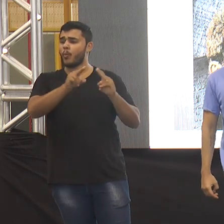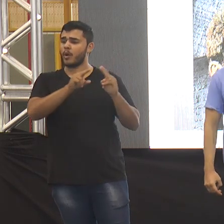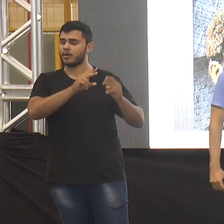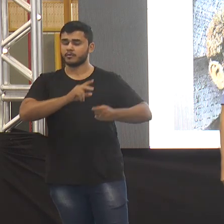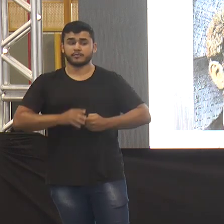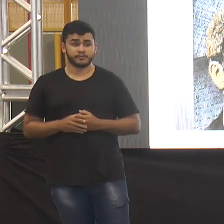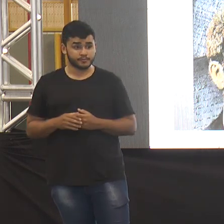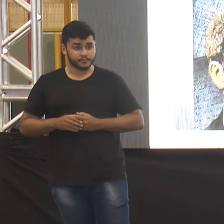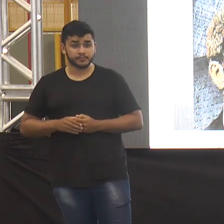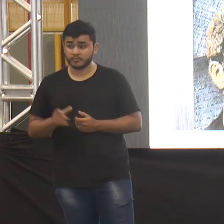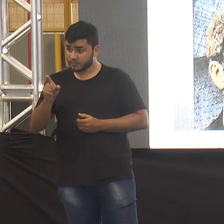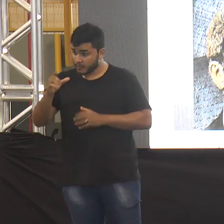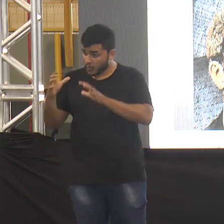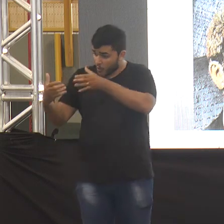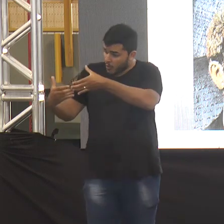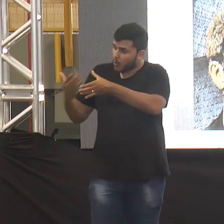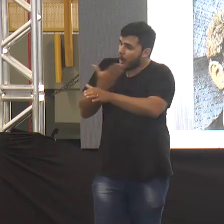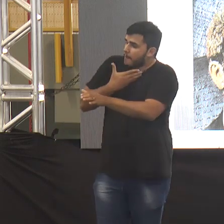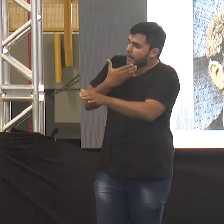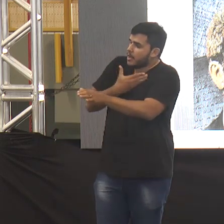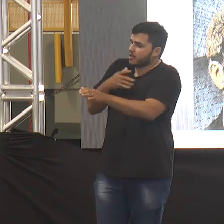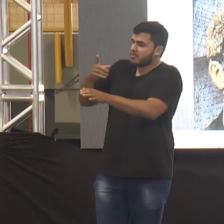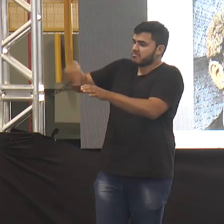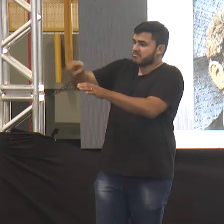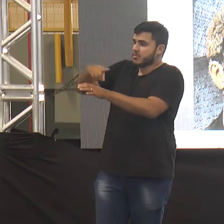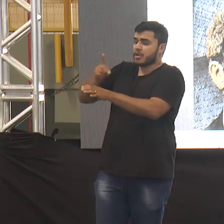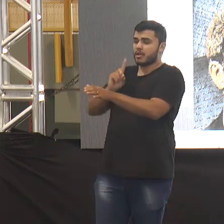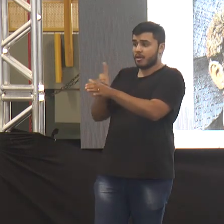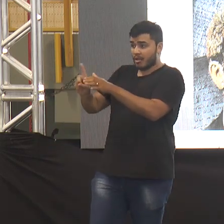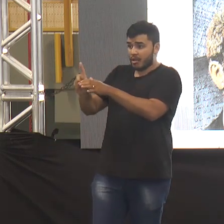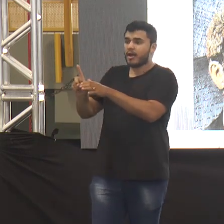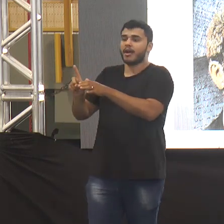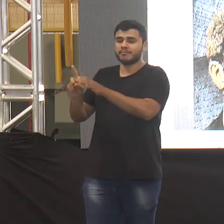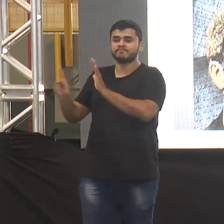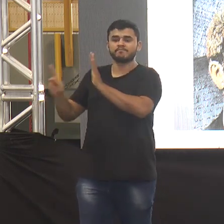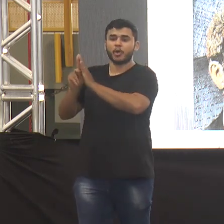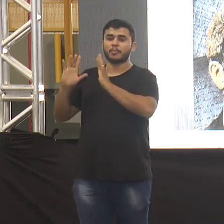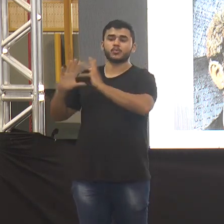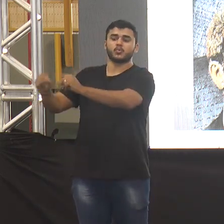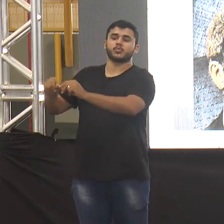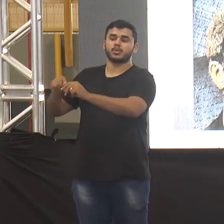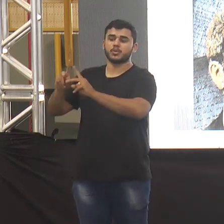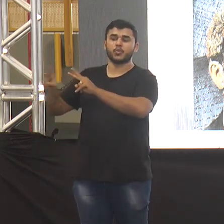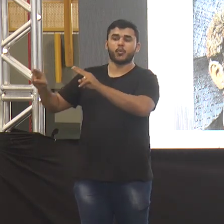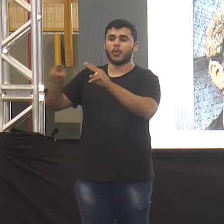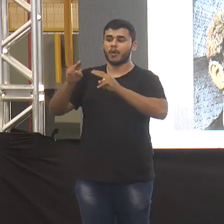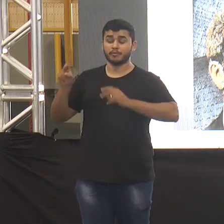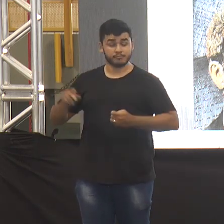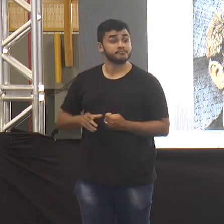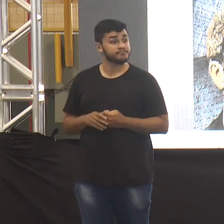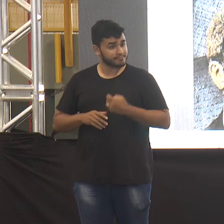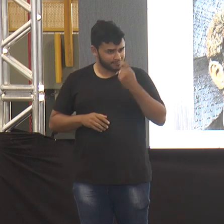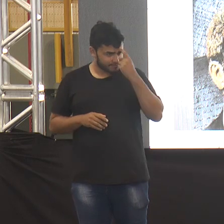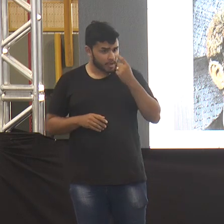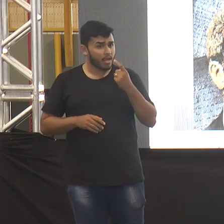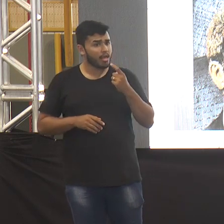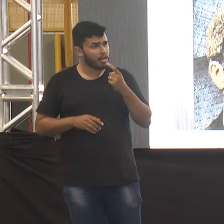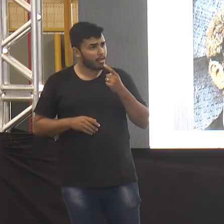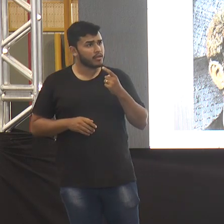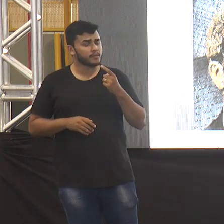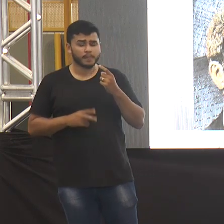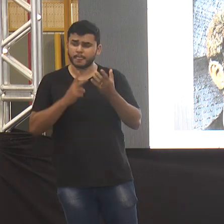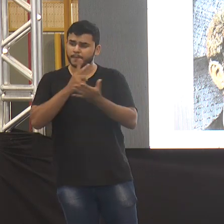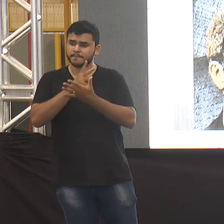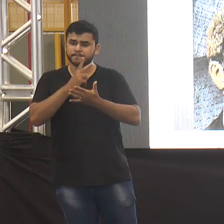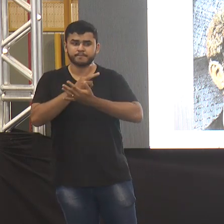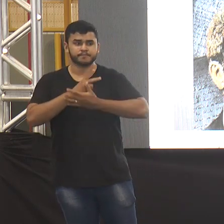frase, dize-me com quem andas, eu te direi quem és? É uma frase determinista. Sempre que alguém dizia para